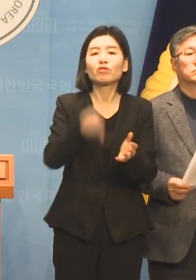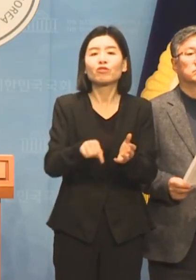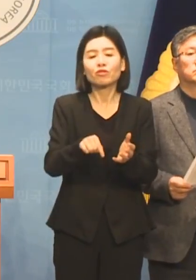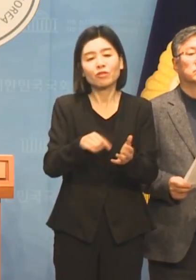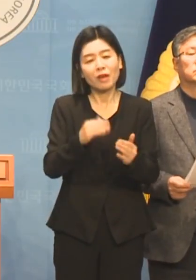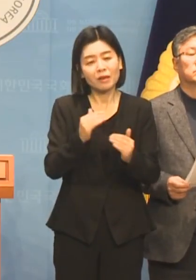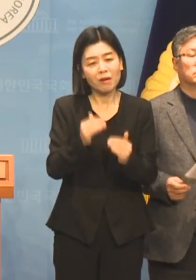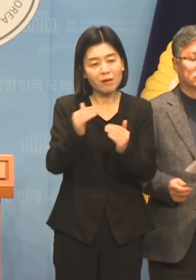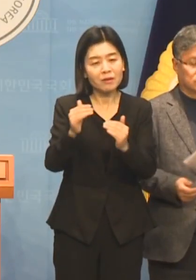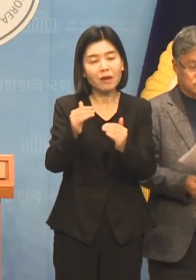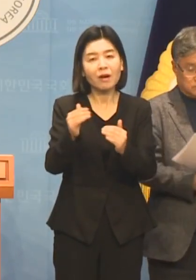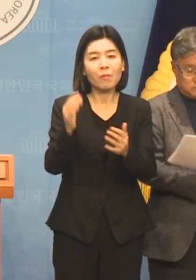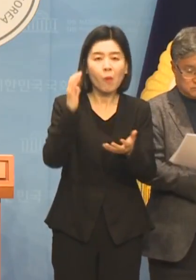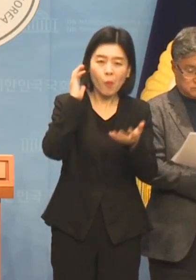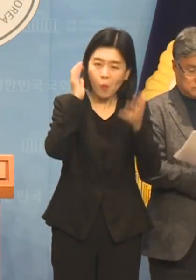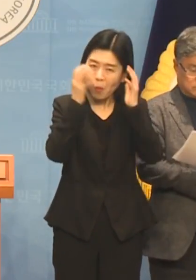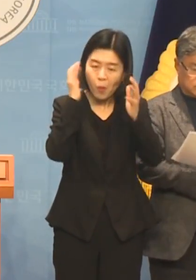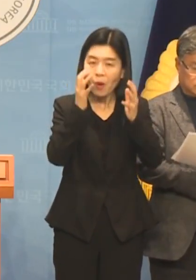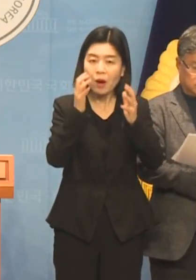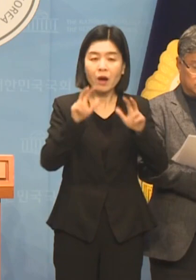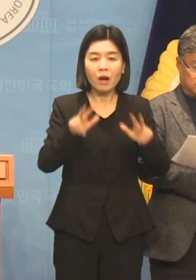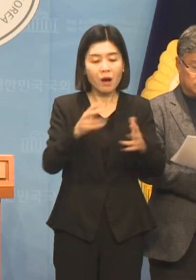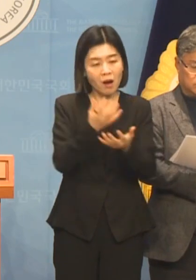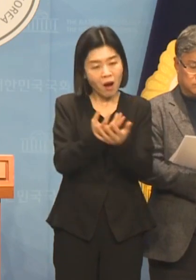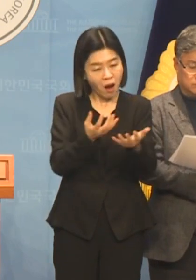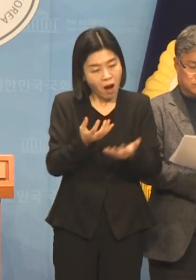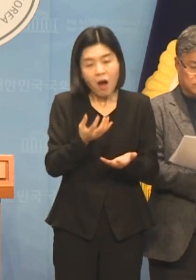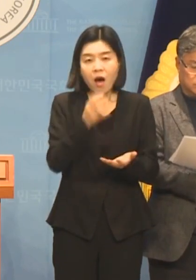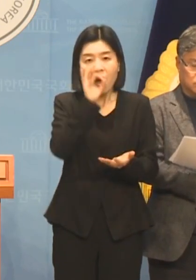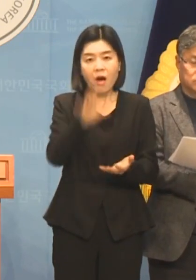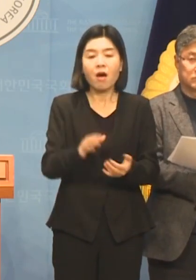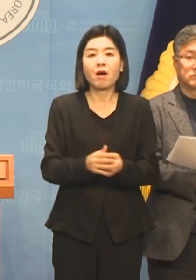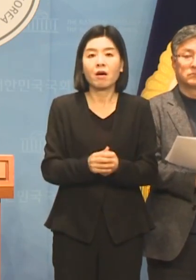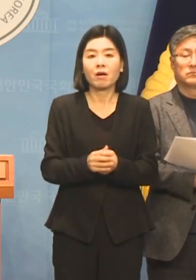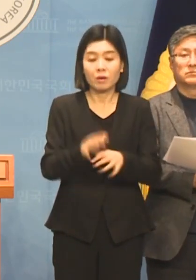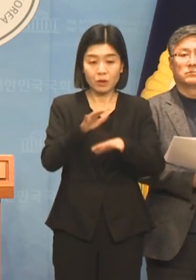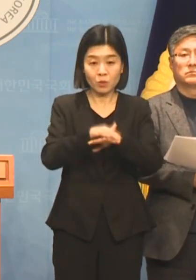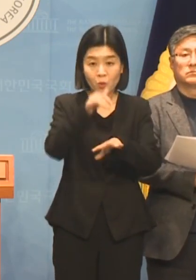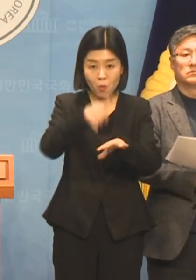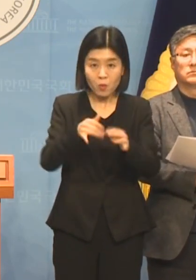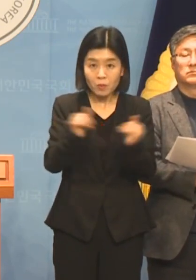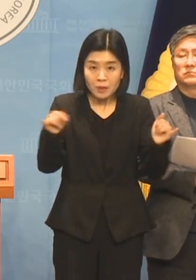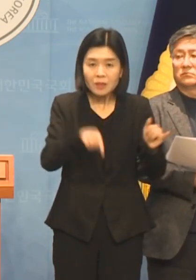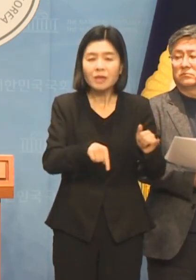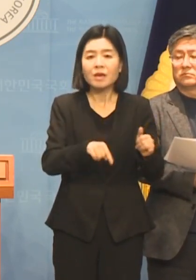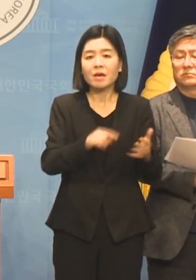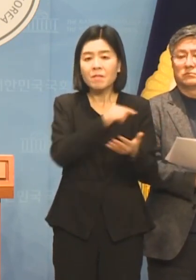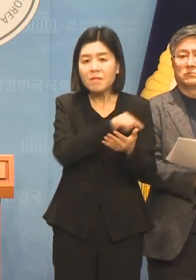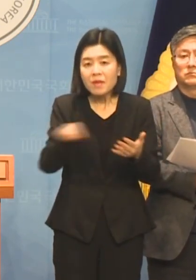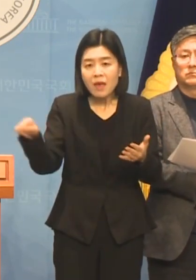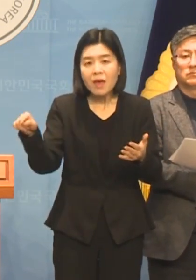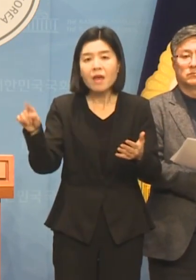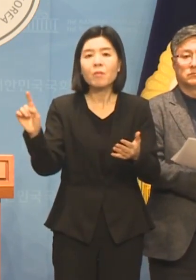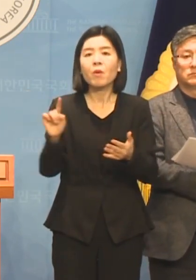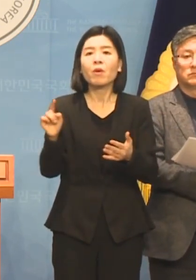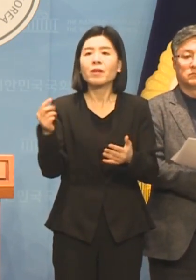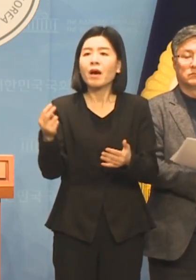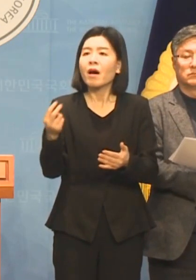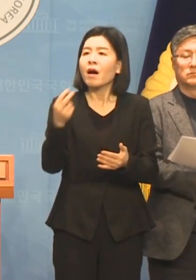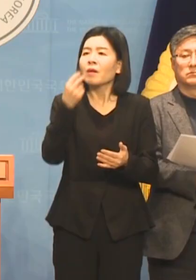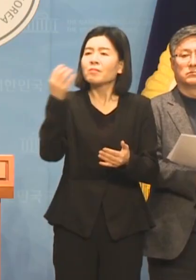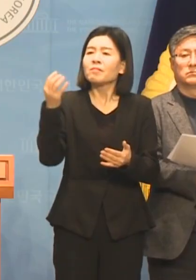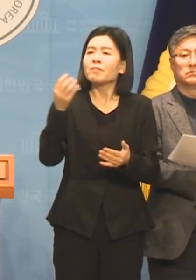아무것도 진척이 되고 있지 않습니다. 지금 현재 피해 농민들은 연기에 숨막혀 죽을 뻔을